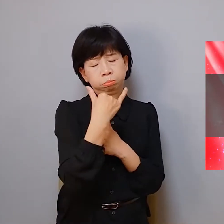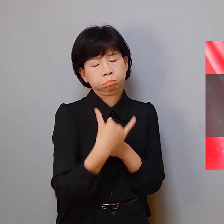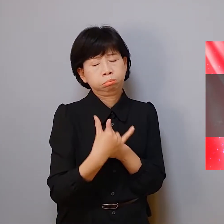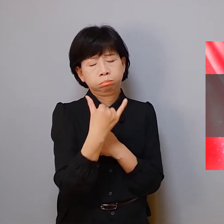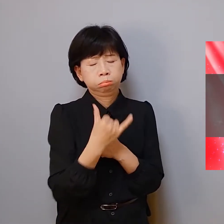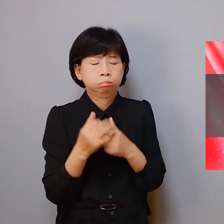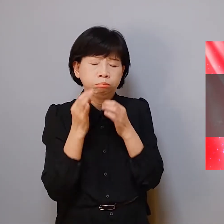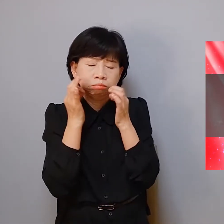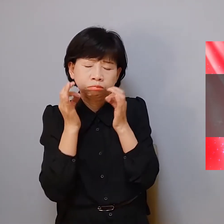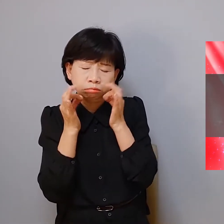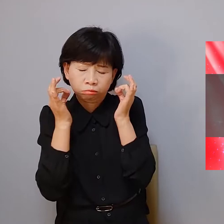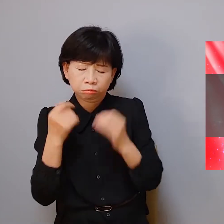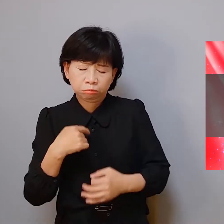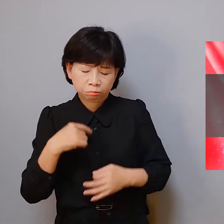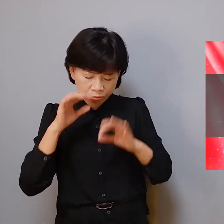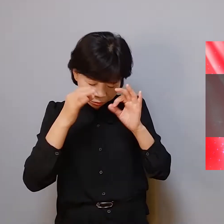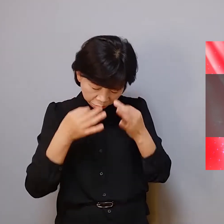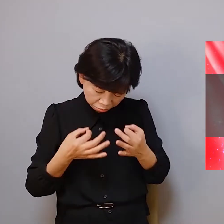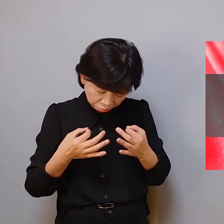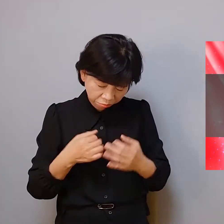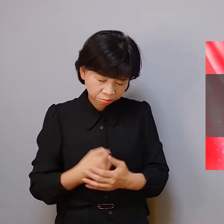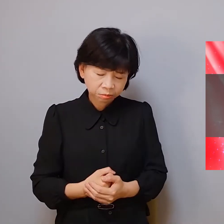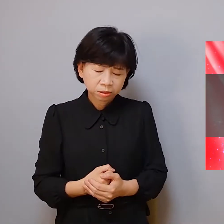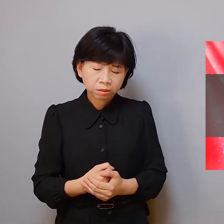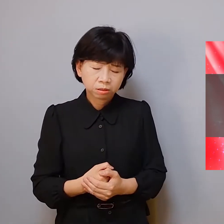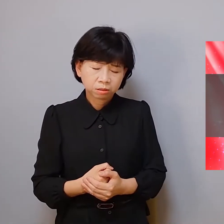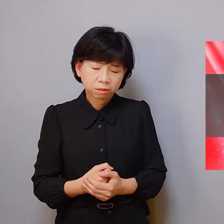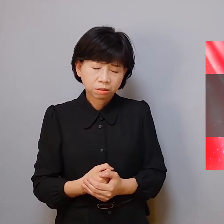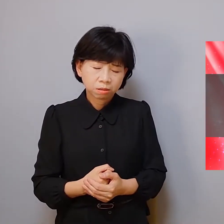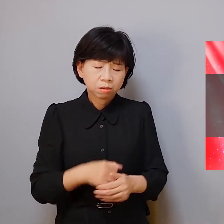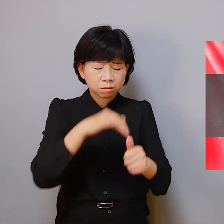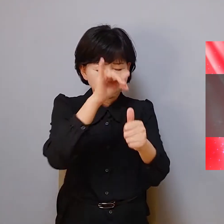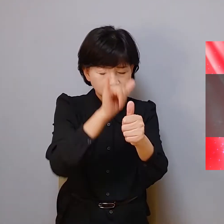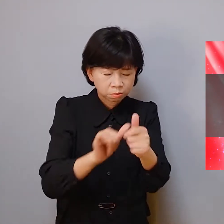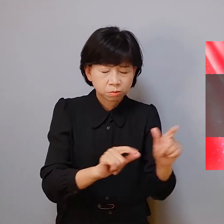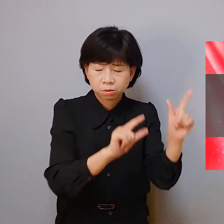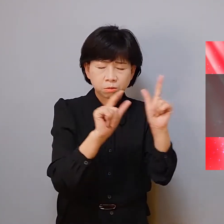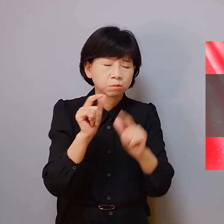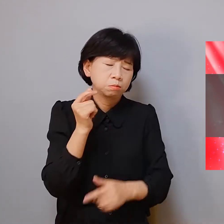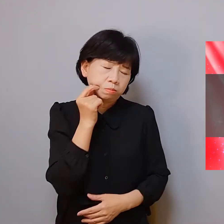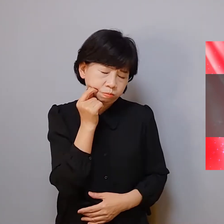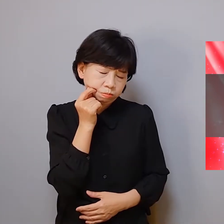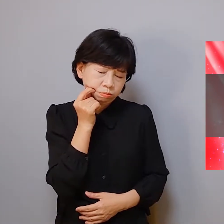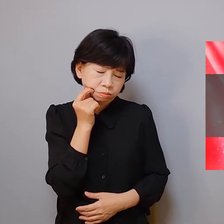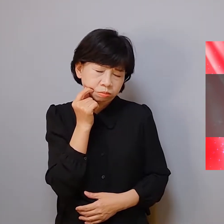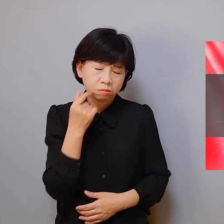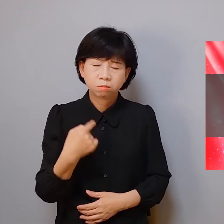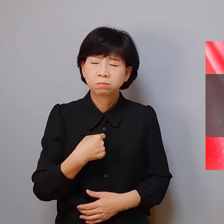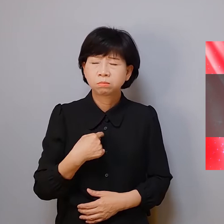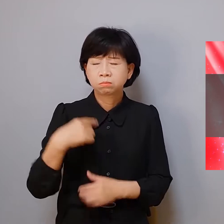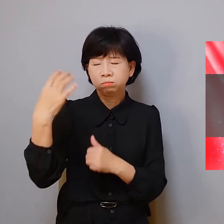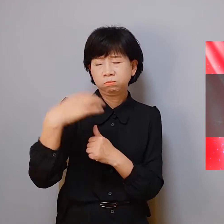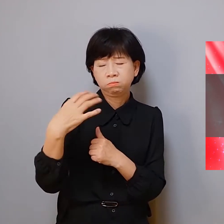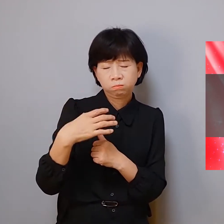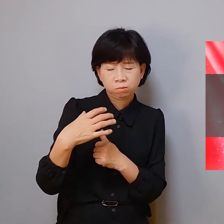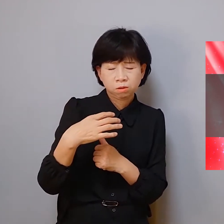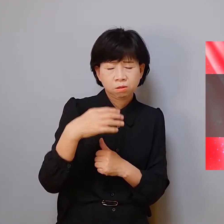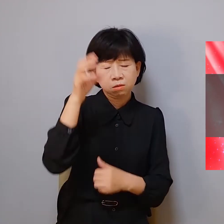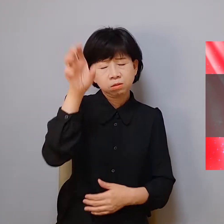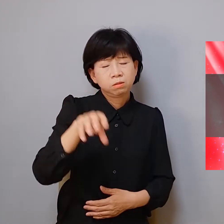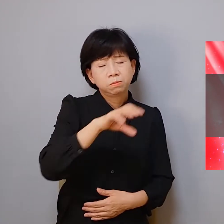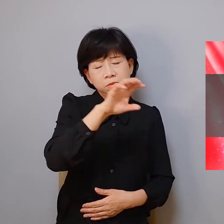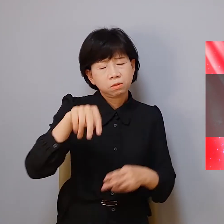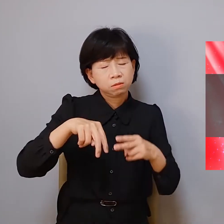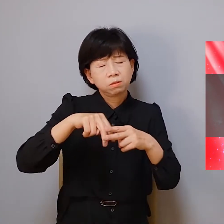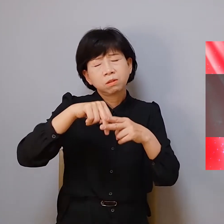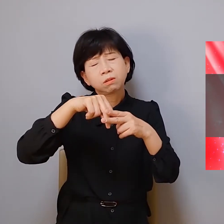힘썼던 저희들이 아니었는지 되돌아봅니다. 섬김의 삶을 살지 못한 저희를 꾸짖어 주시고